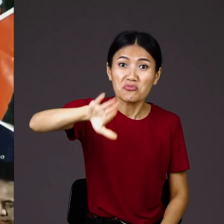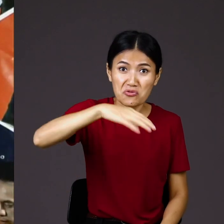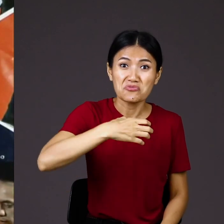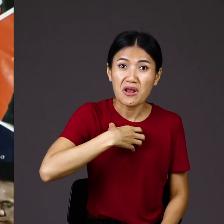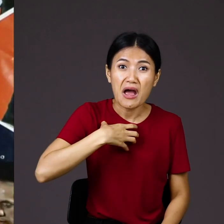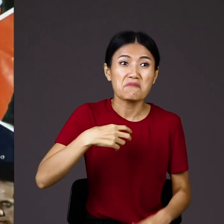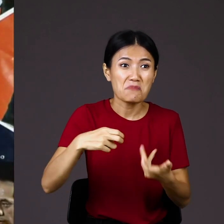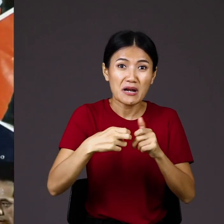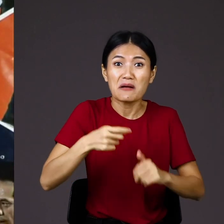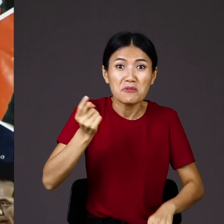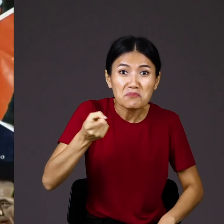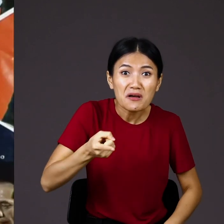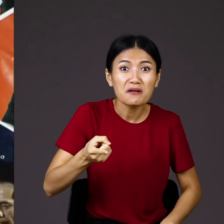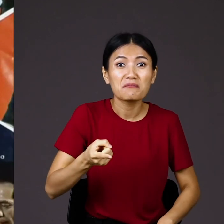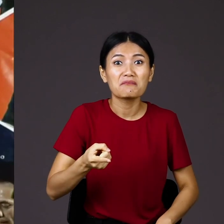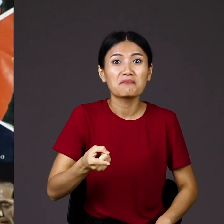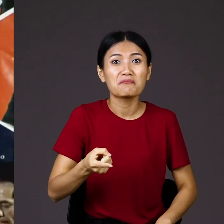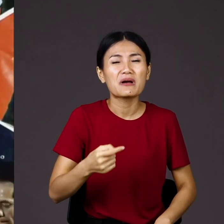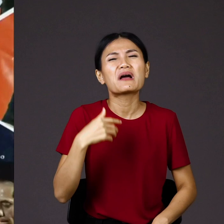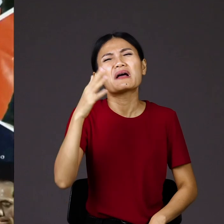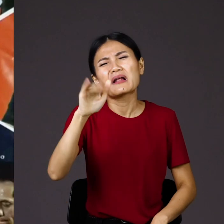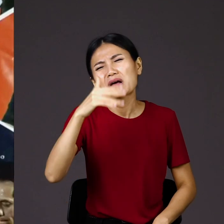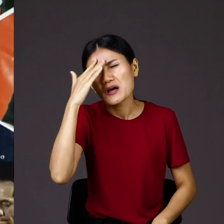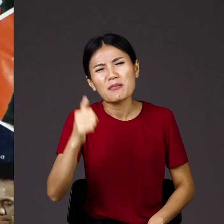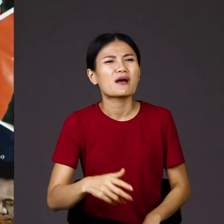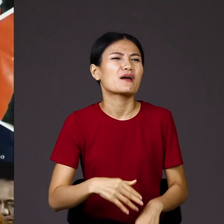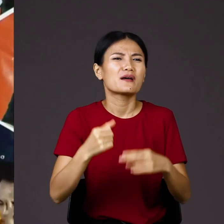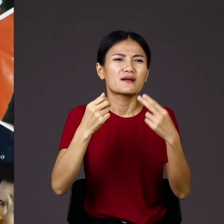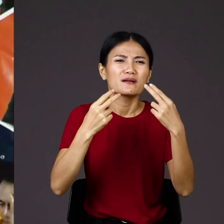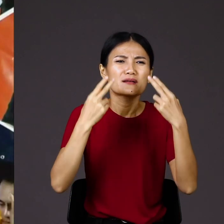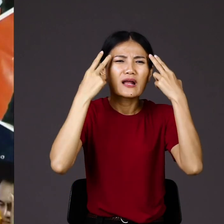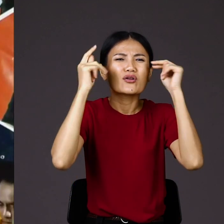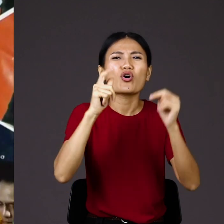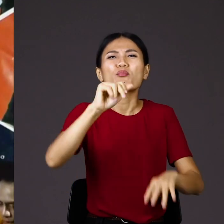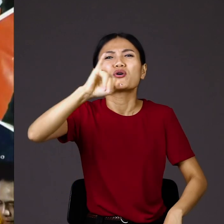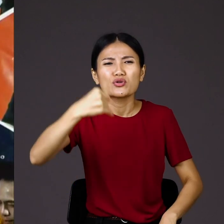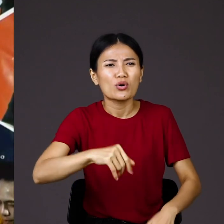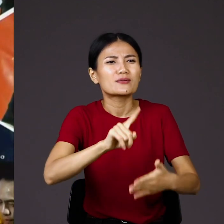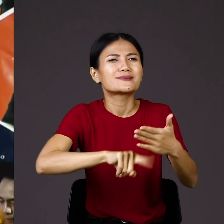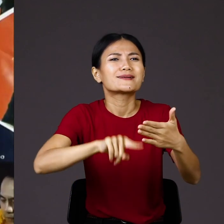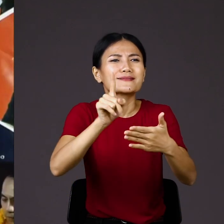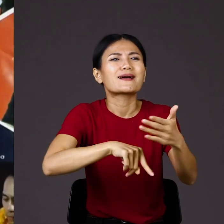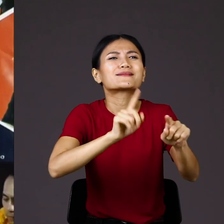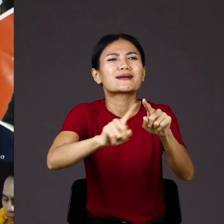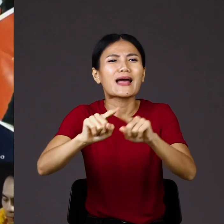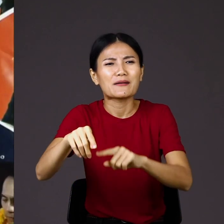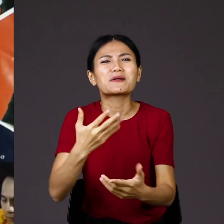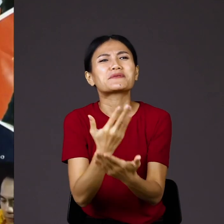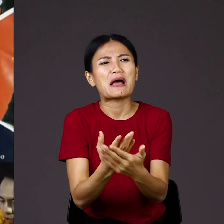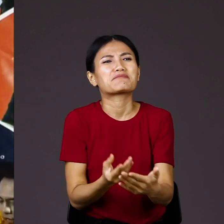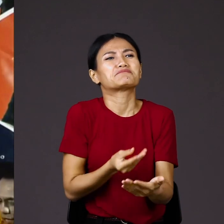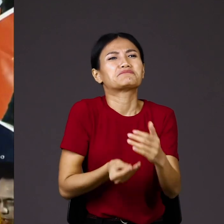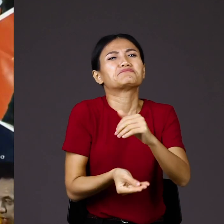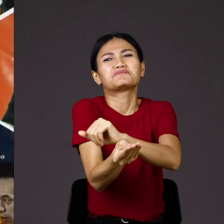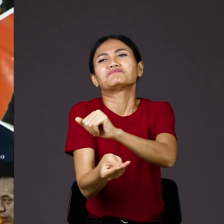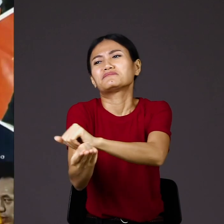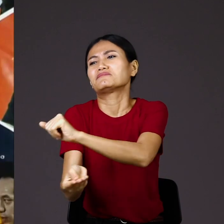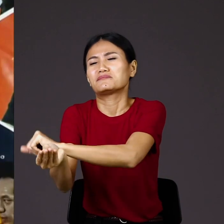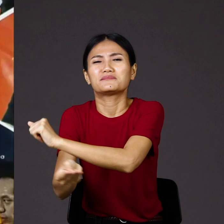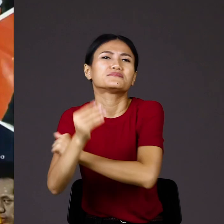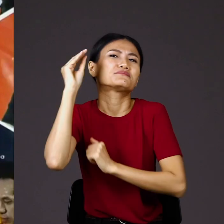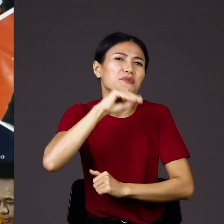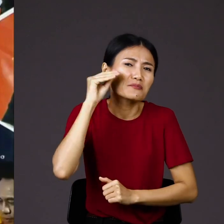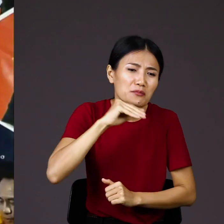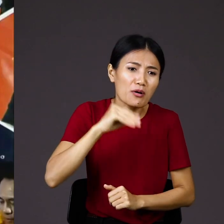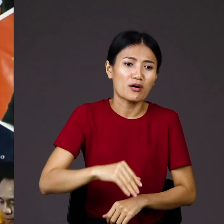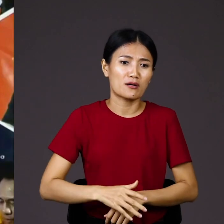ราจะปล่อยให้เป็นอย่างนี้ต่อไปเหรอครับว่าอีกกี่ปีคนก็จะมาบอกว่าการเมืองท้องถิ่นก็เป็นอย่างนี้แหละมีแต่เงินเว